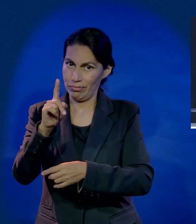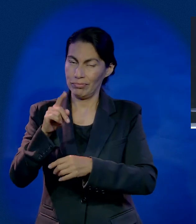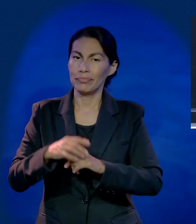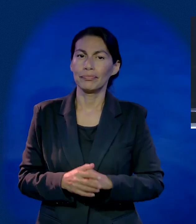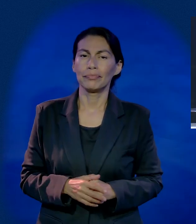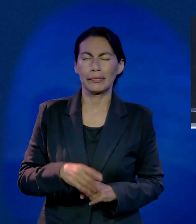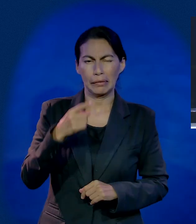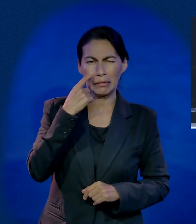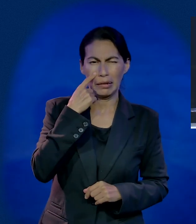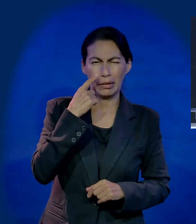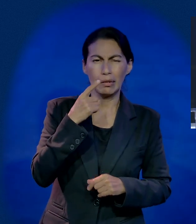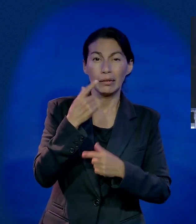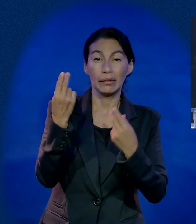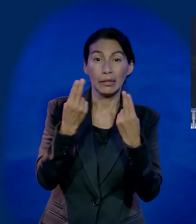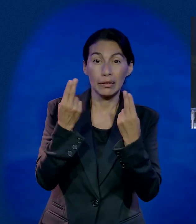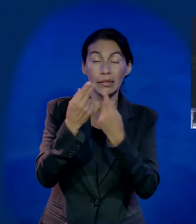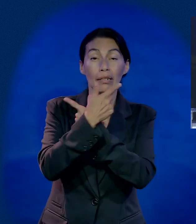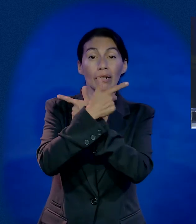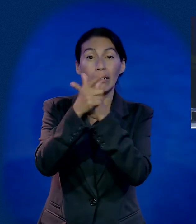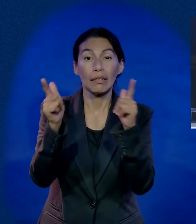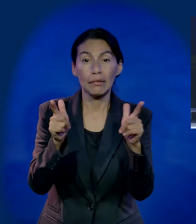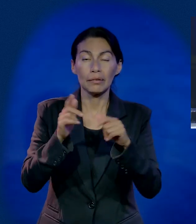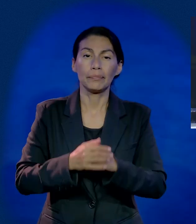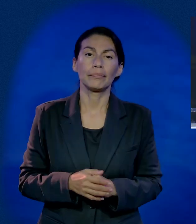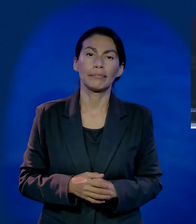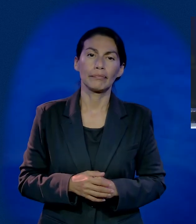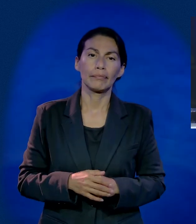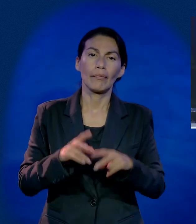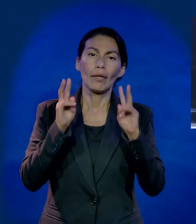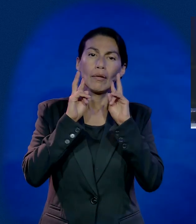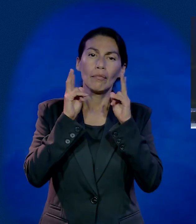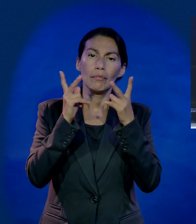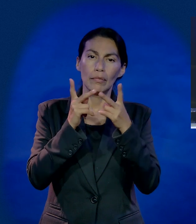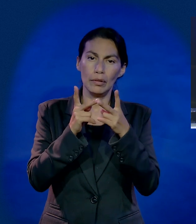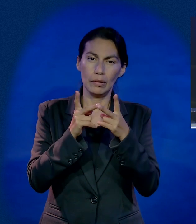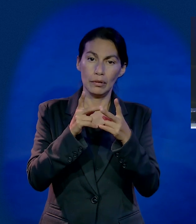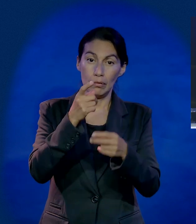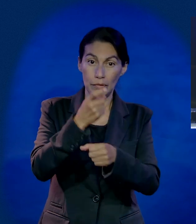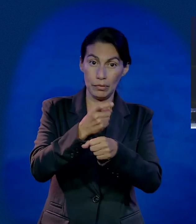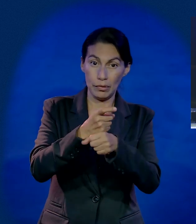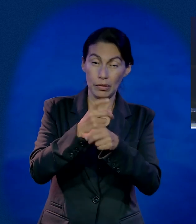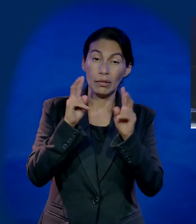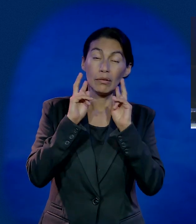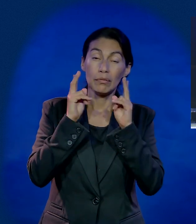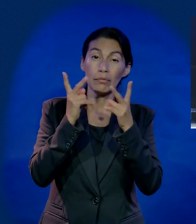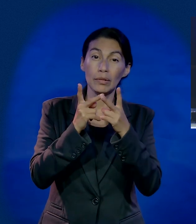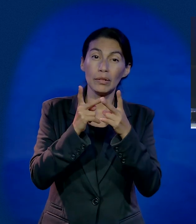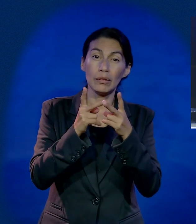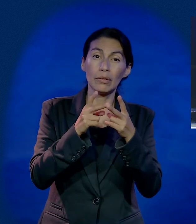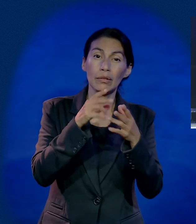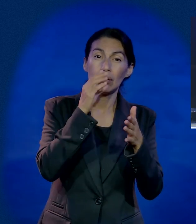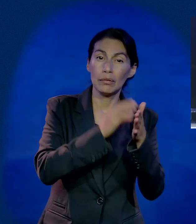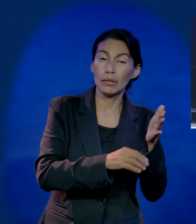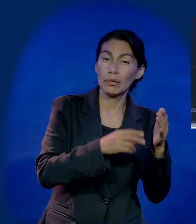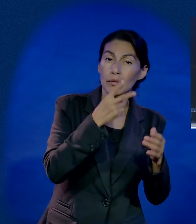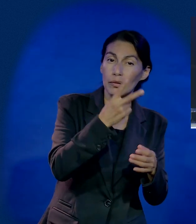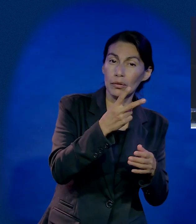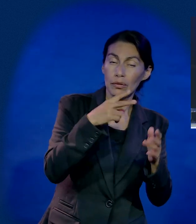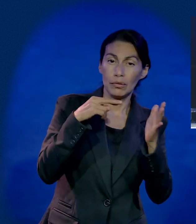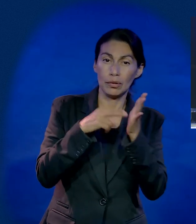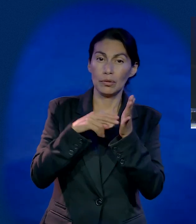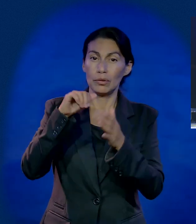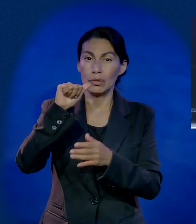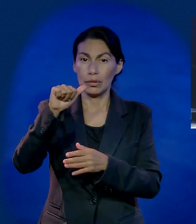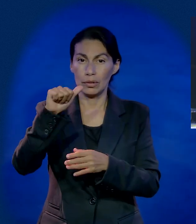ser libre, porque ese es el principio del amor. Ahora mira lo que dice el apóstol Pedro. Primera carta del apóstol Pedro, capítulo 2,